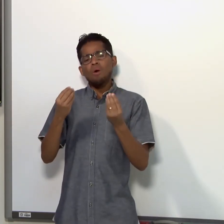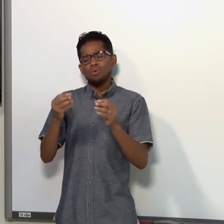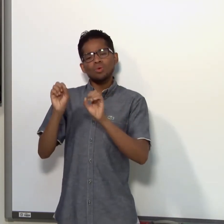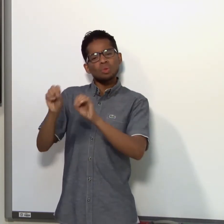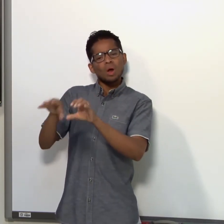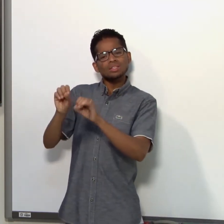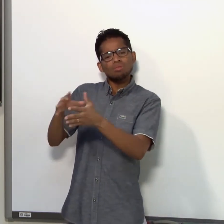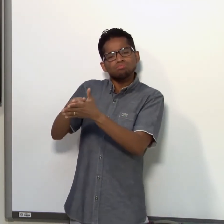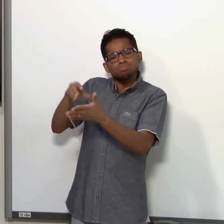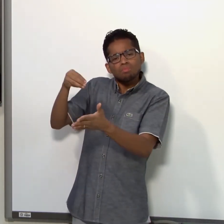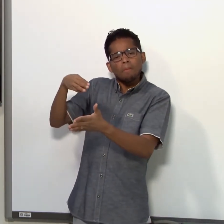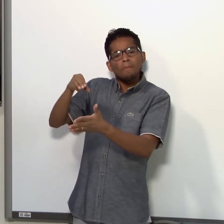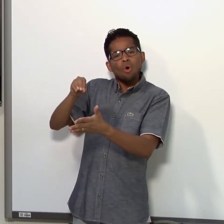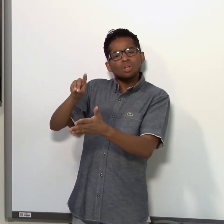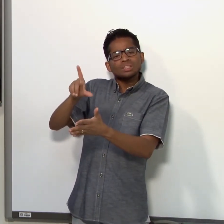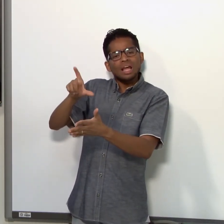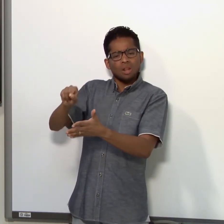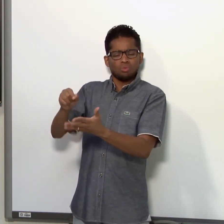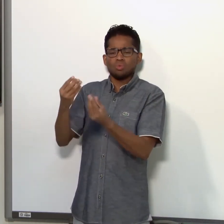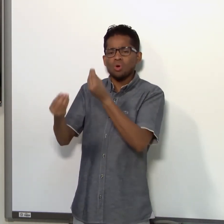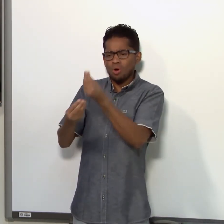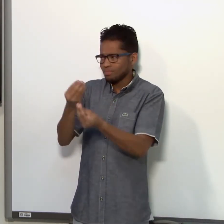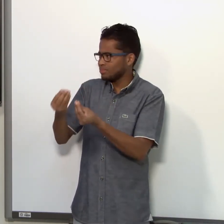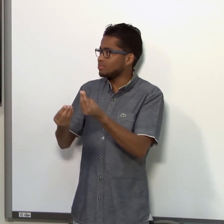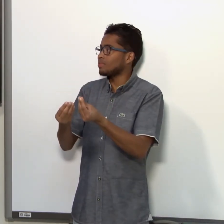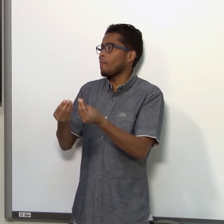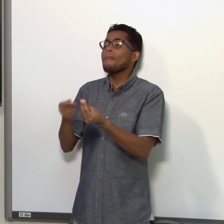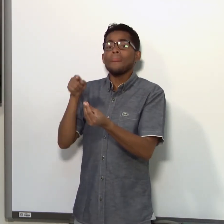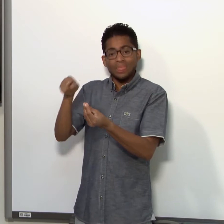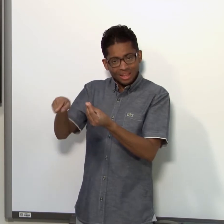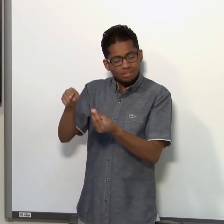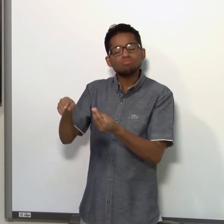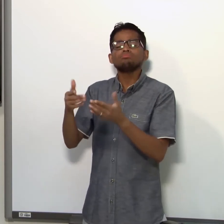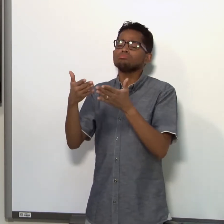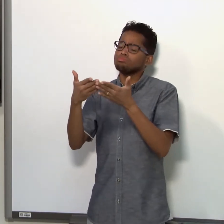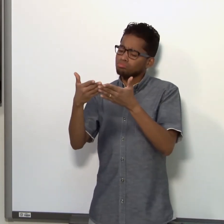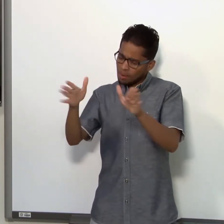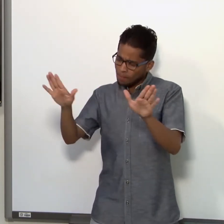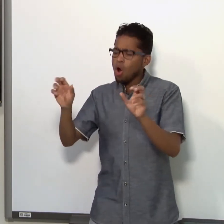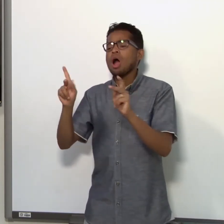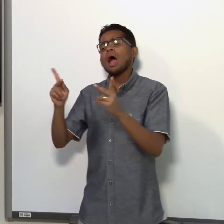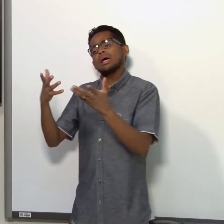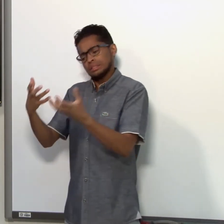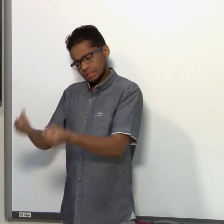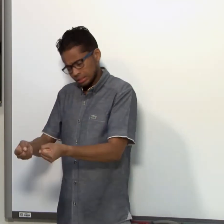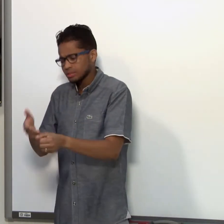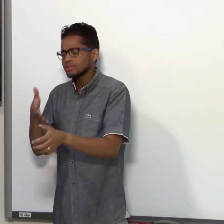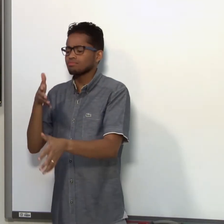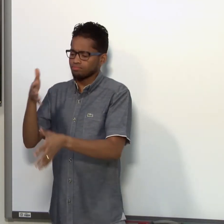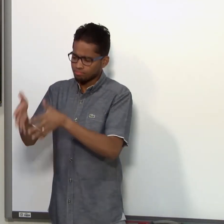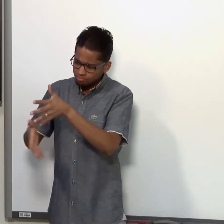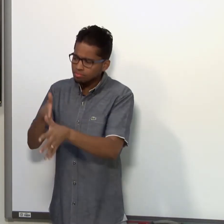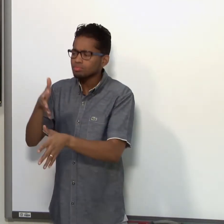inferiorizado. o segundo círculo. Nós temos ali o modelo educacional. Bom, aqui,